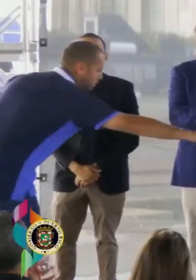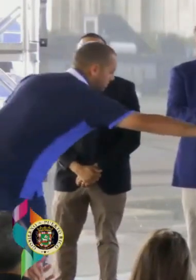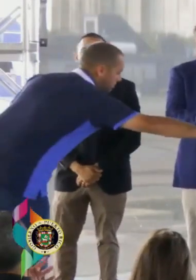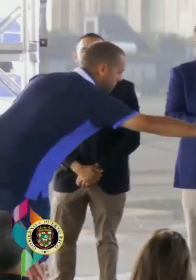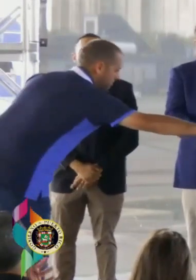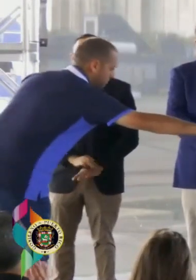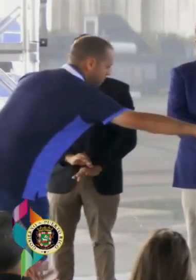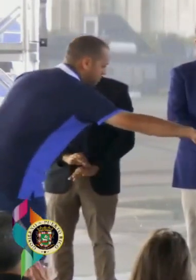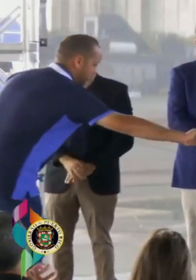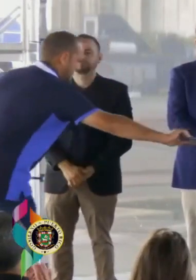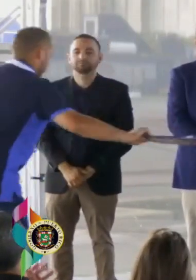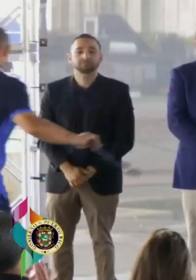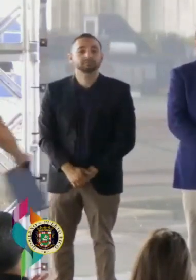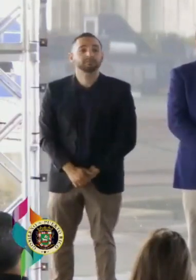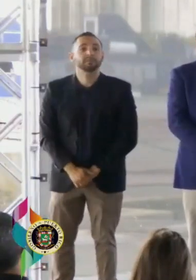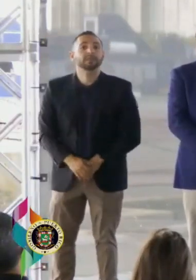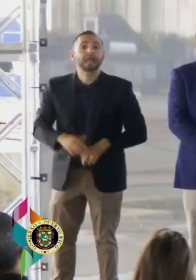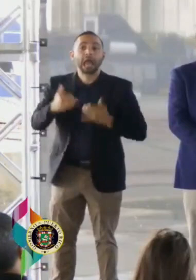bendiga